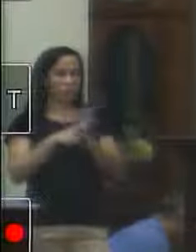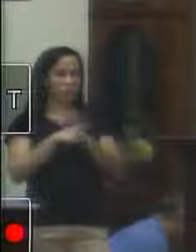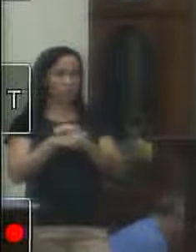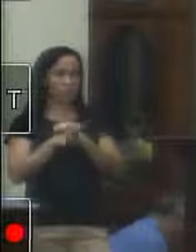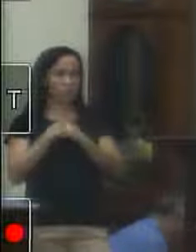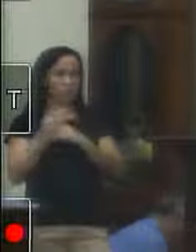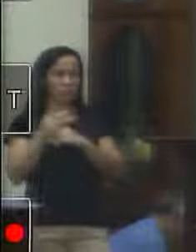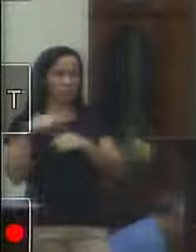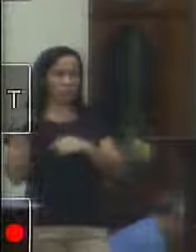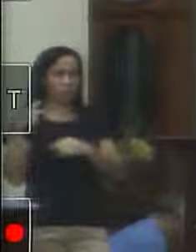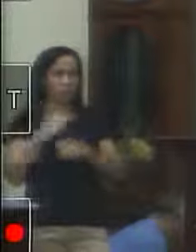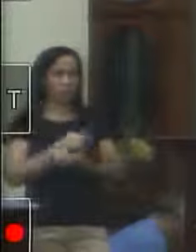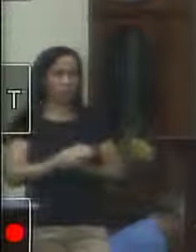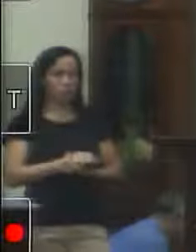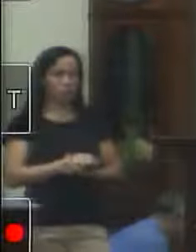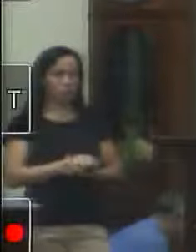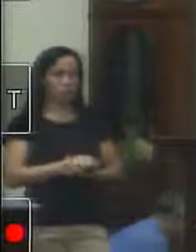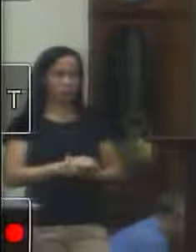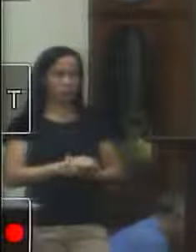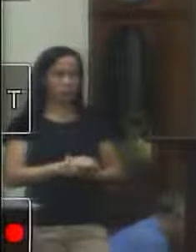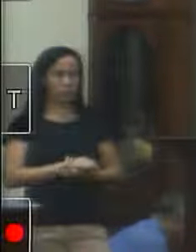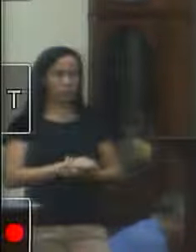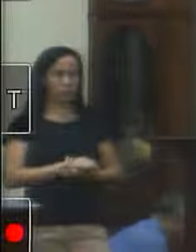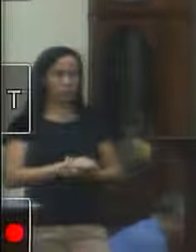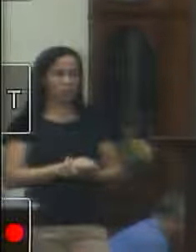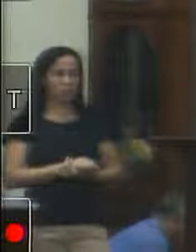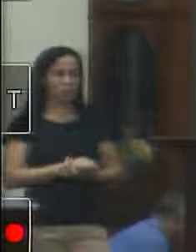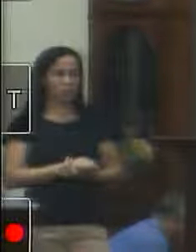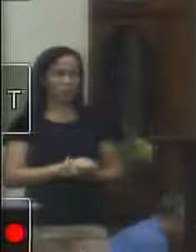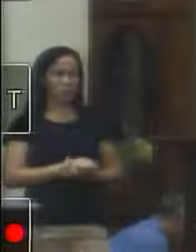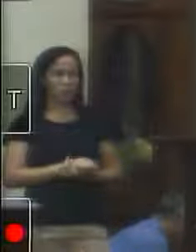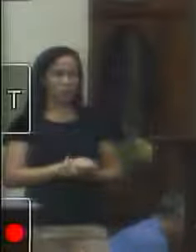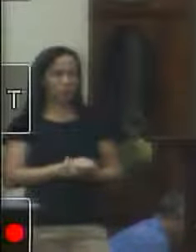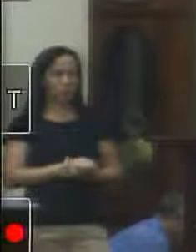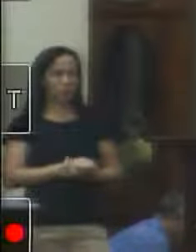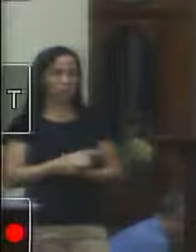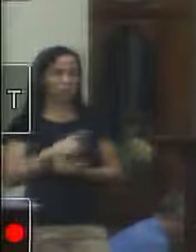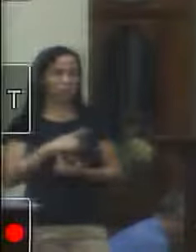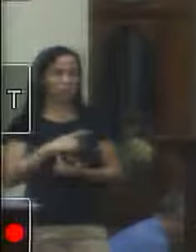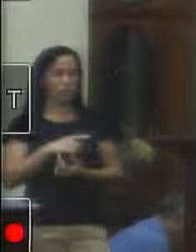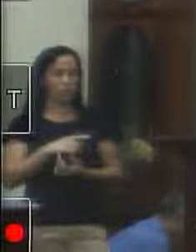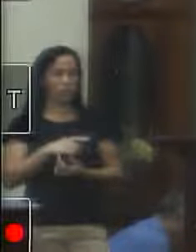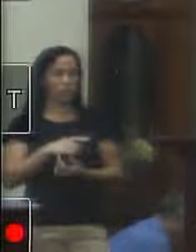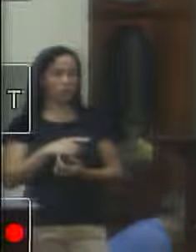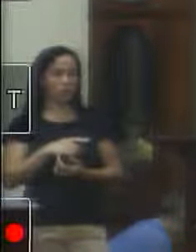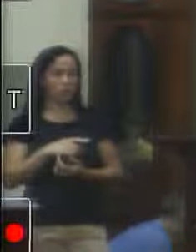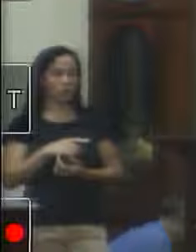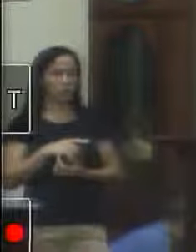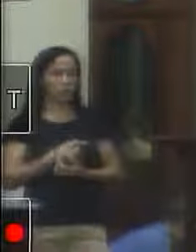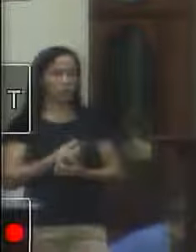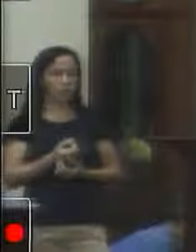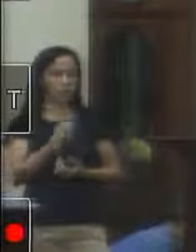os vereadores aqui presentes também tiveram acesso, também. Então, o que causou